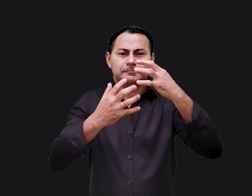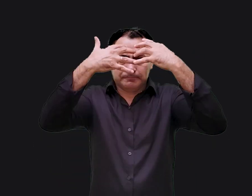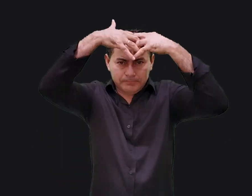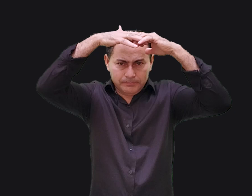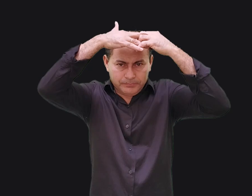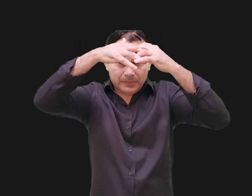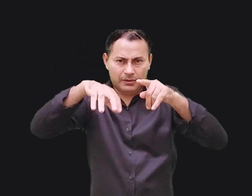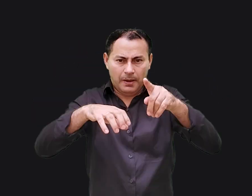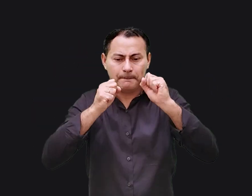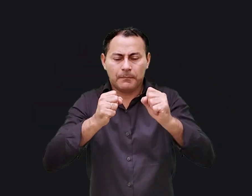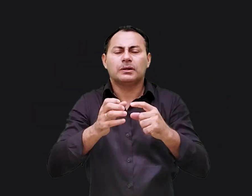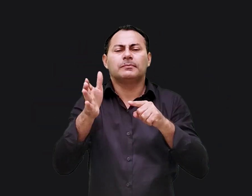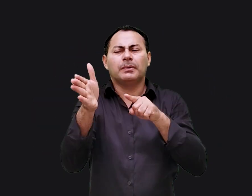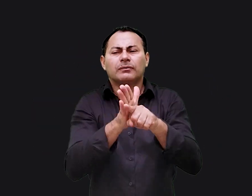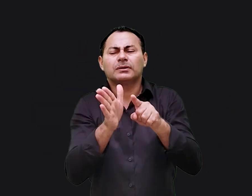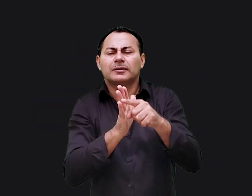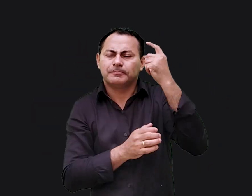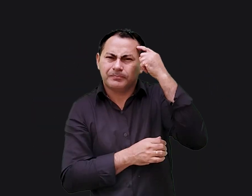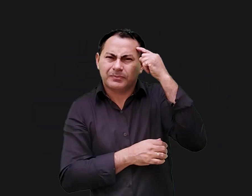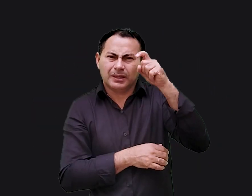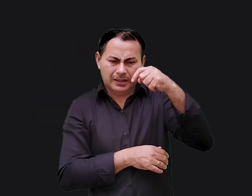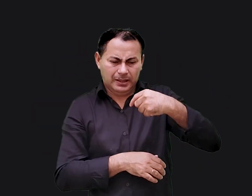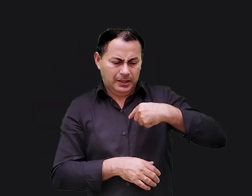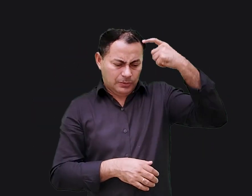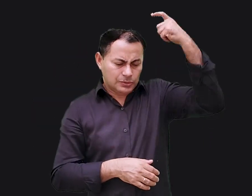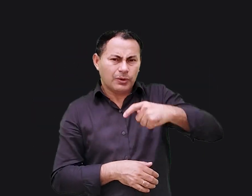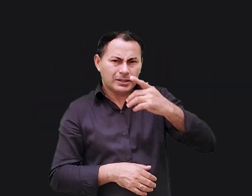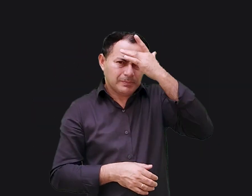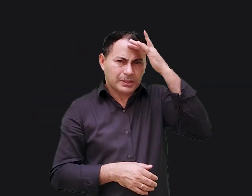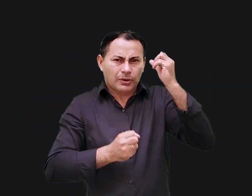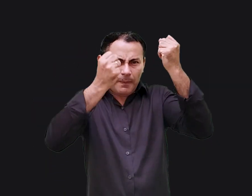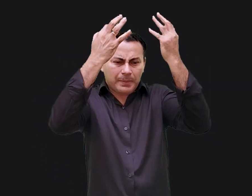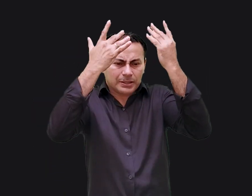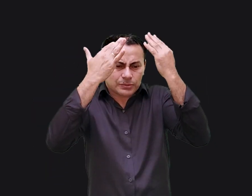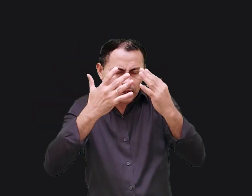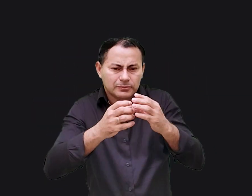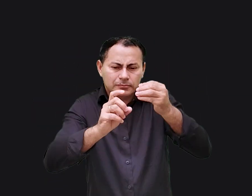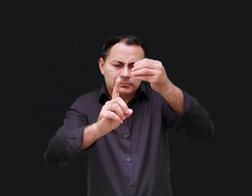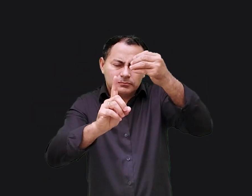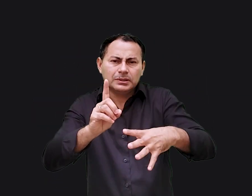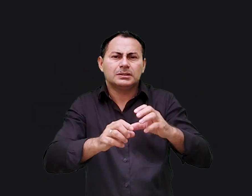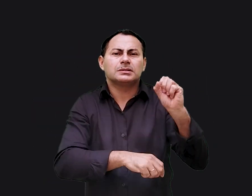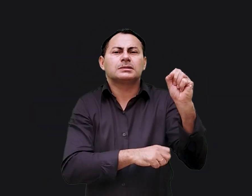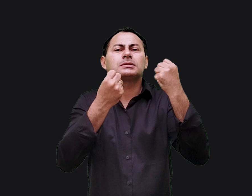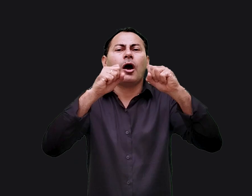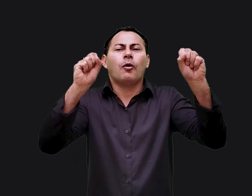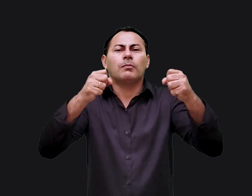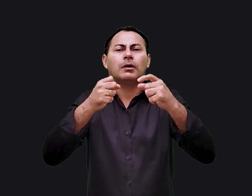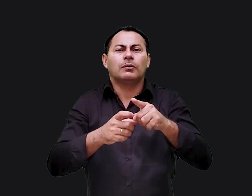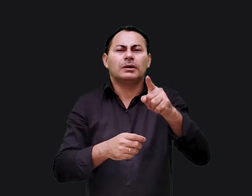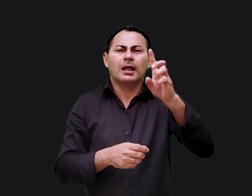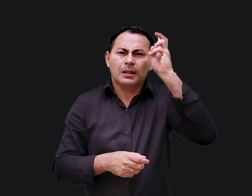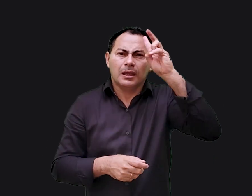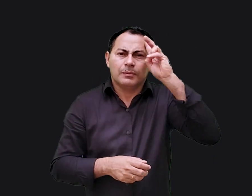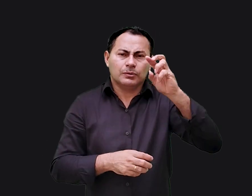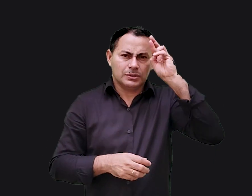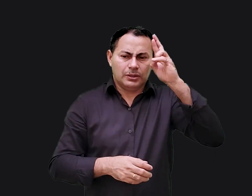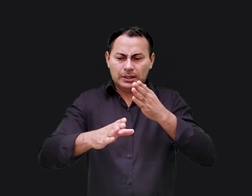de refletir sobre ele, você pode se perguntar: será que eu sou esse homem abençoado descrito nesse salmo? Você se lembra quando o